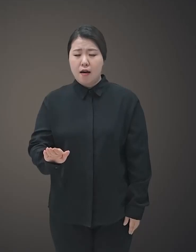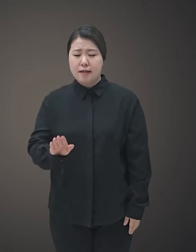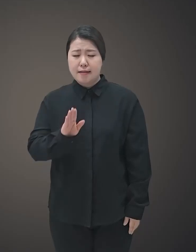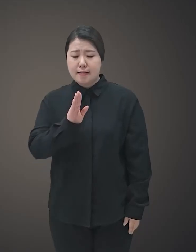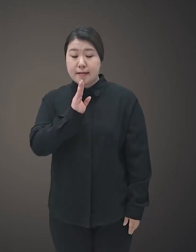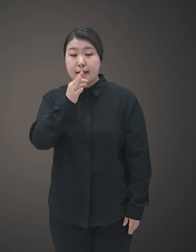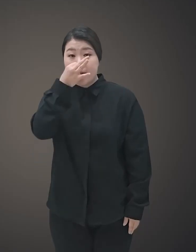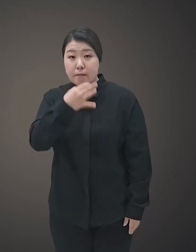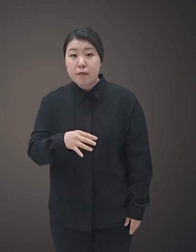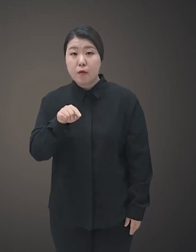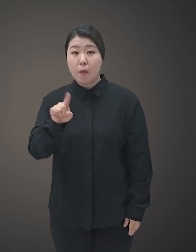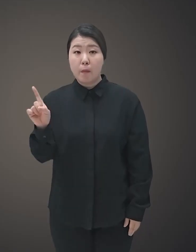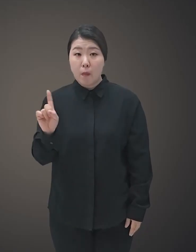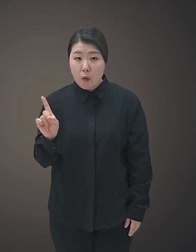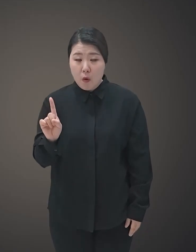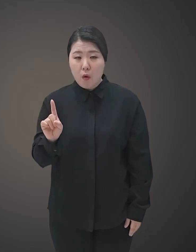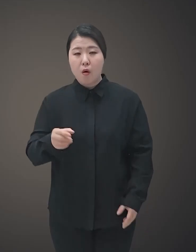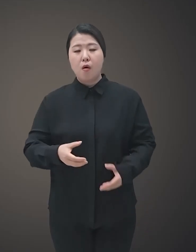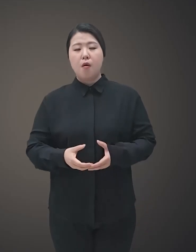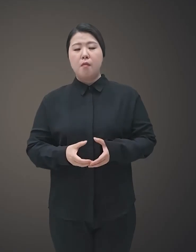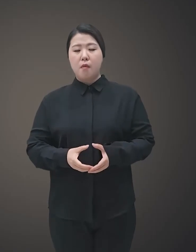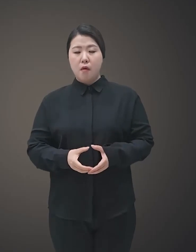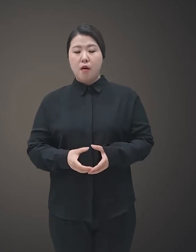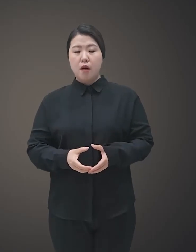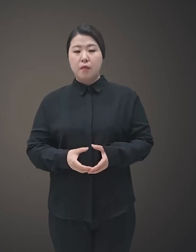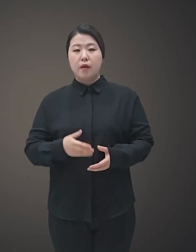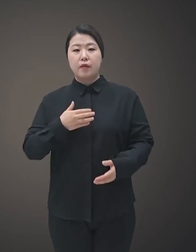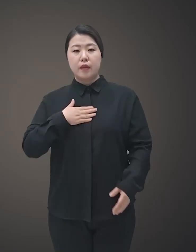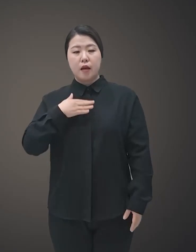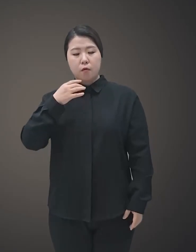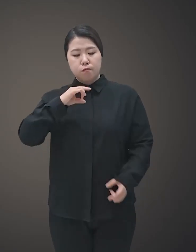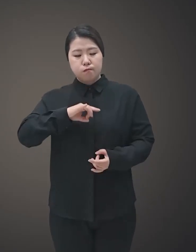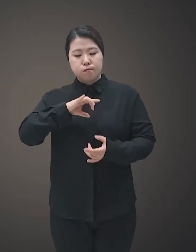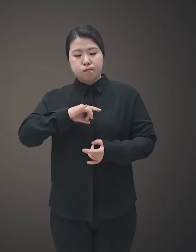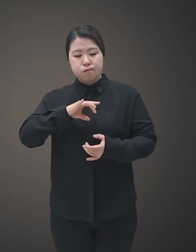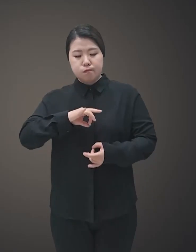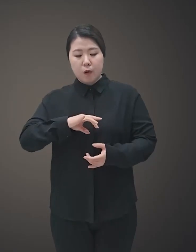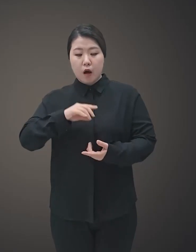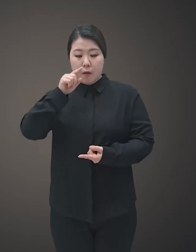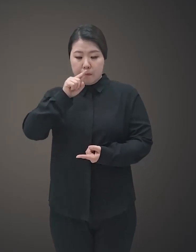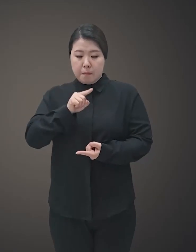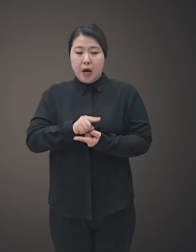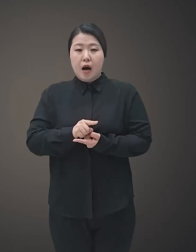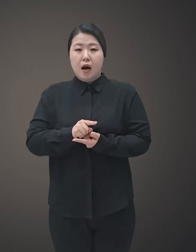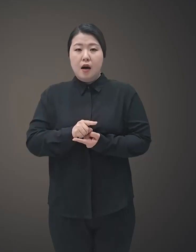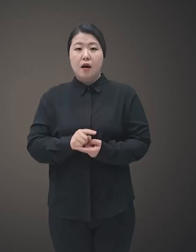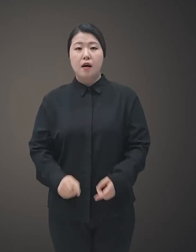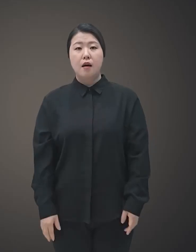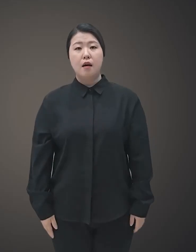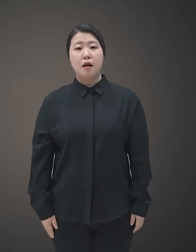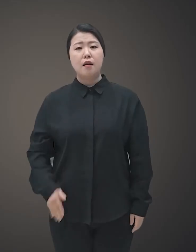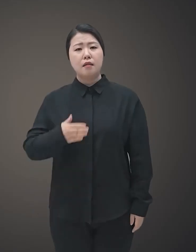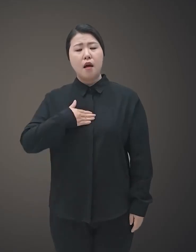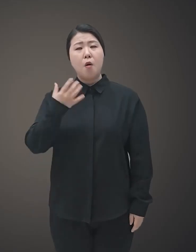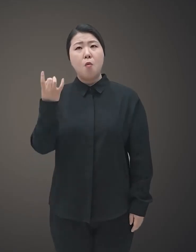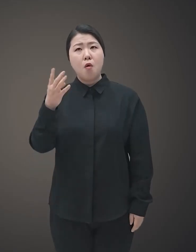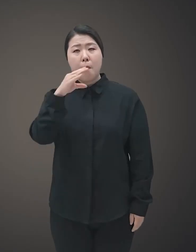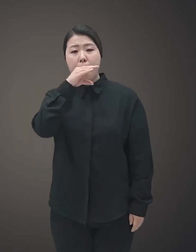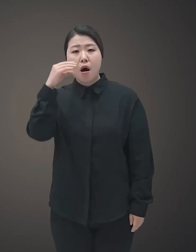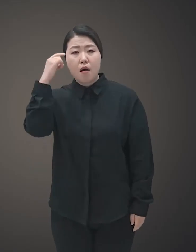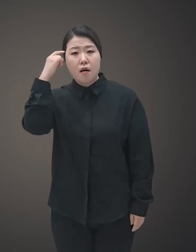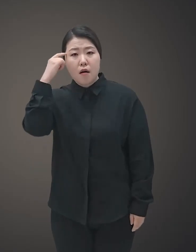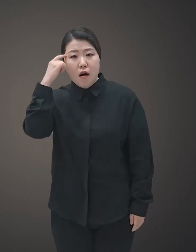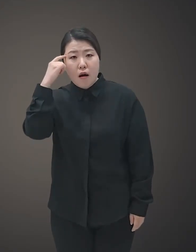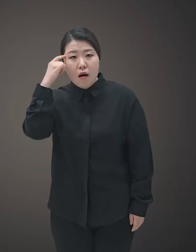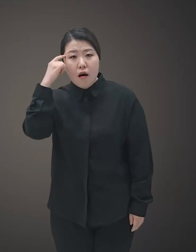그런 것보다 몇 배나 힘든 것은 명상을 하며 제 생각들을 마주하는 일이었습니다. 제법 이성적인 사람인